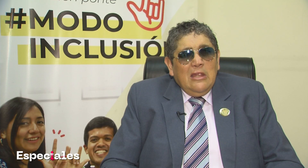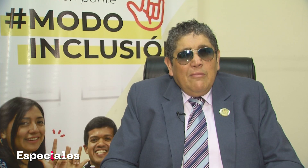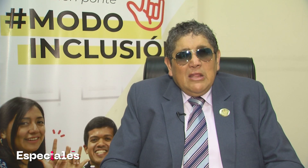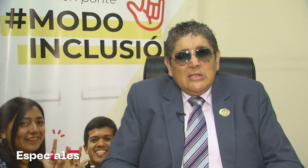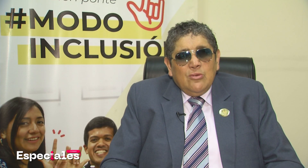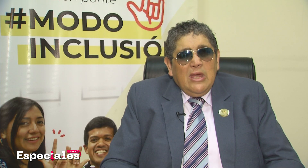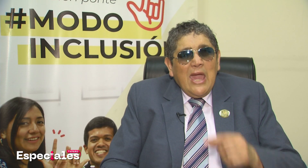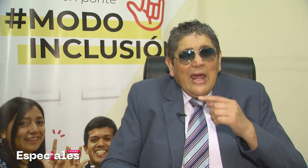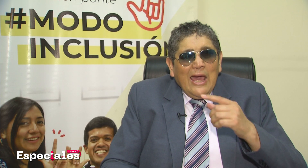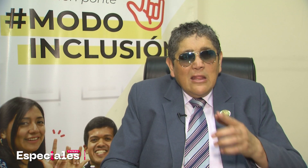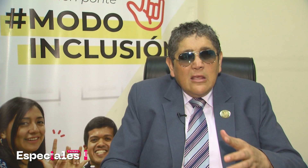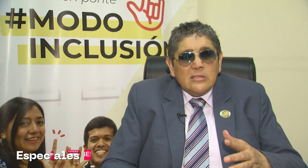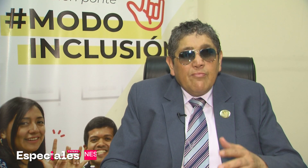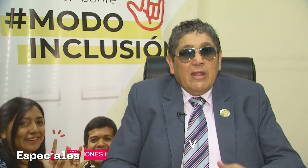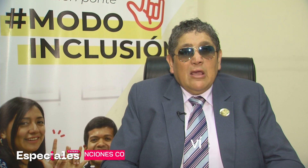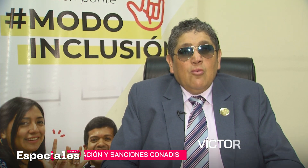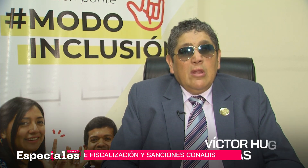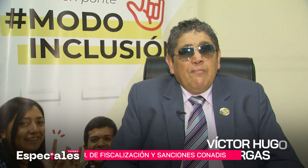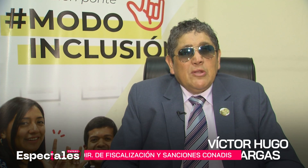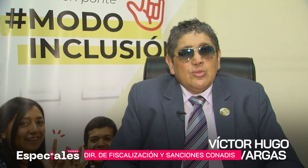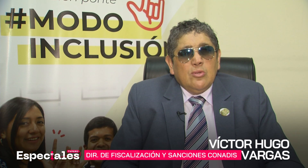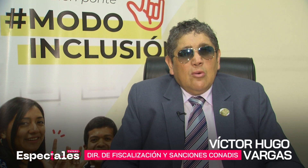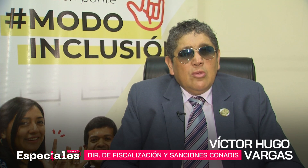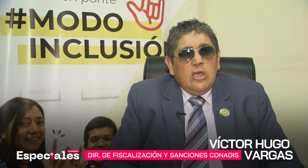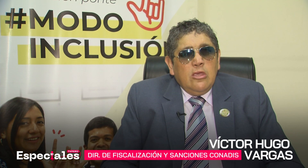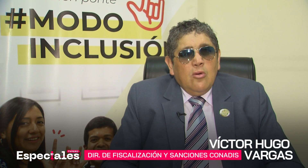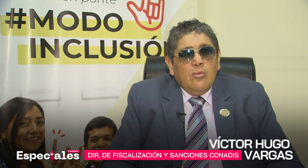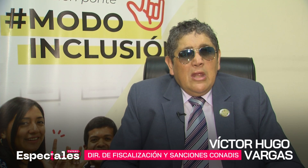Hay limitaciones grandes para que una